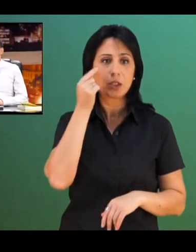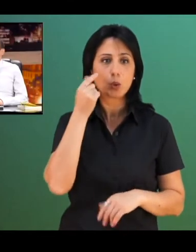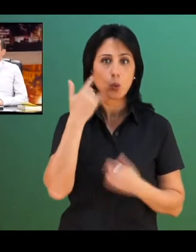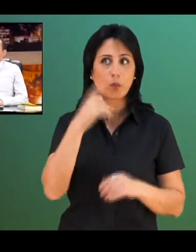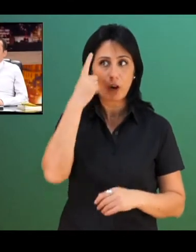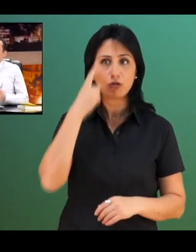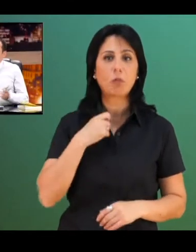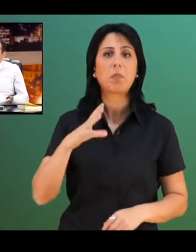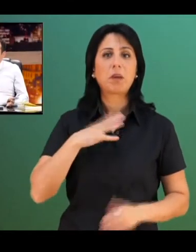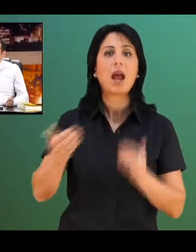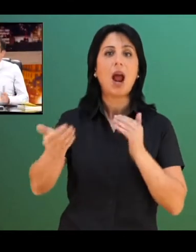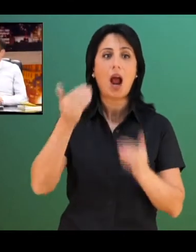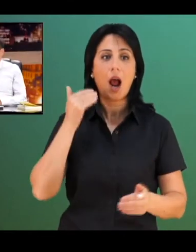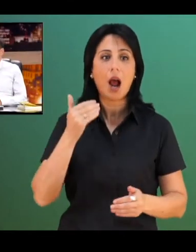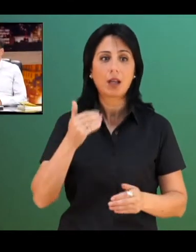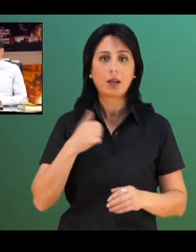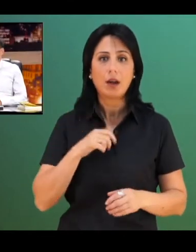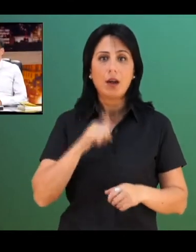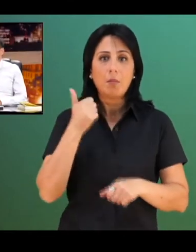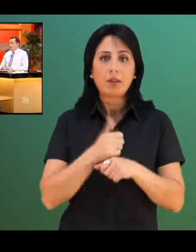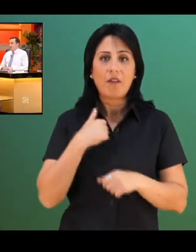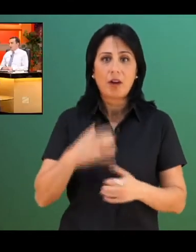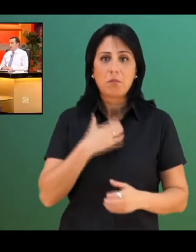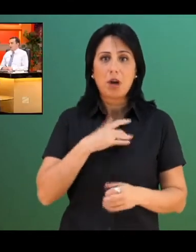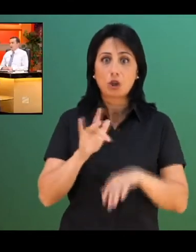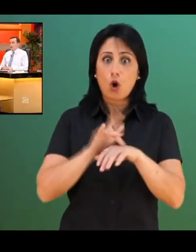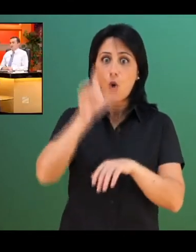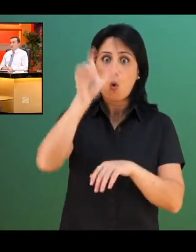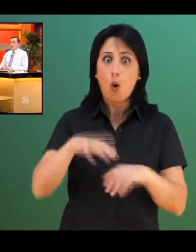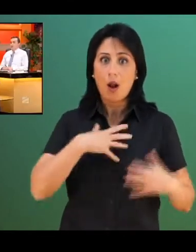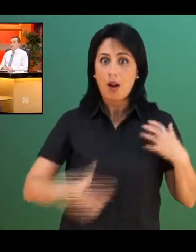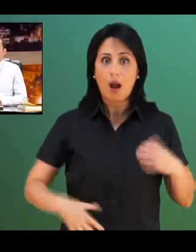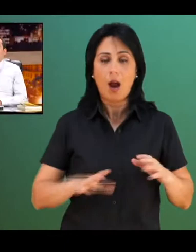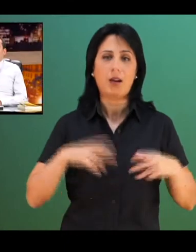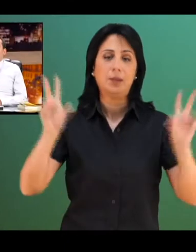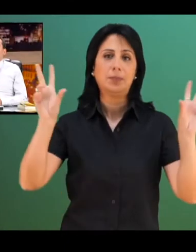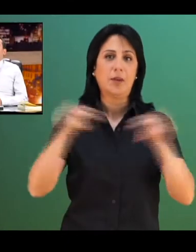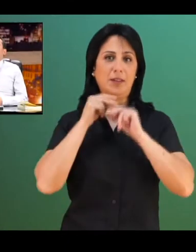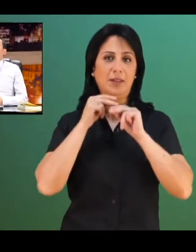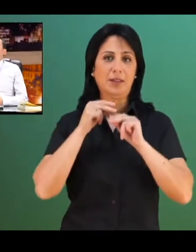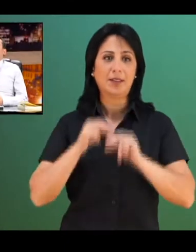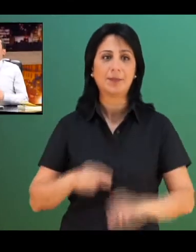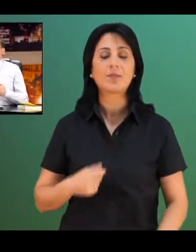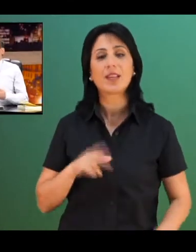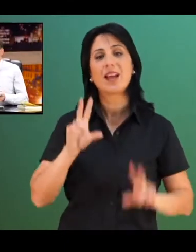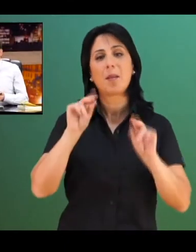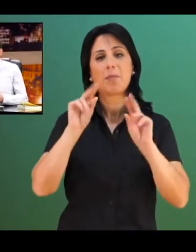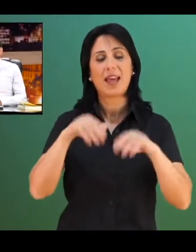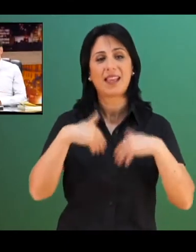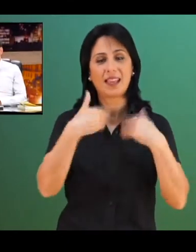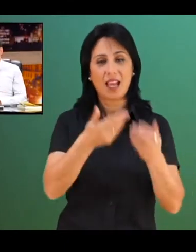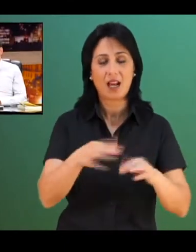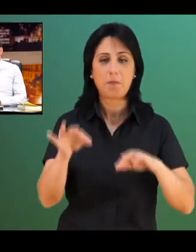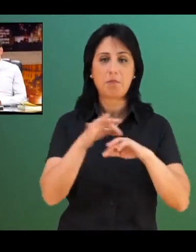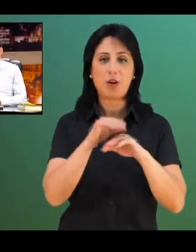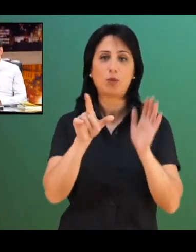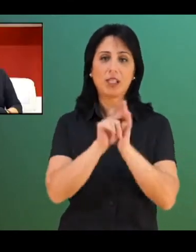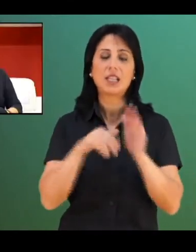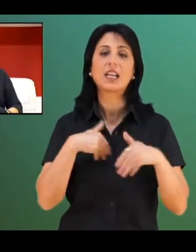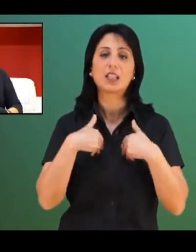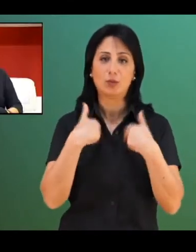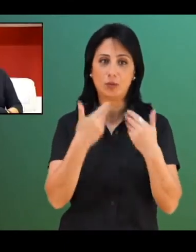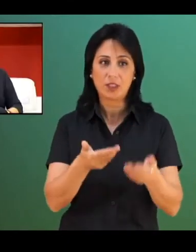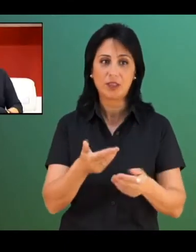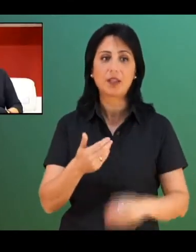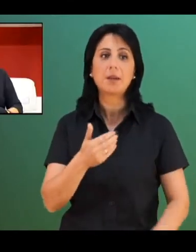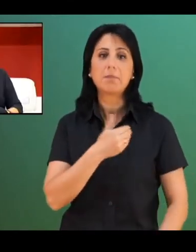გადავრჩი. კარგი, მე მეცნიერებას გისურვებ ეს მეუღლესთან ერთად, იმიტომ რომ ვიდრე სამუდამოდ ერთად იყოთ. მე